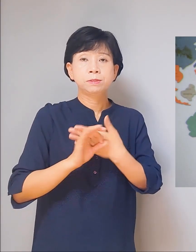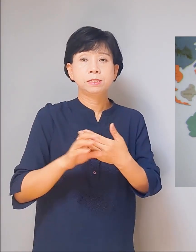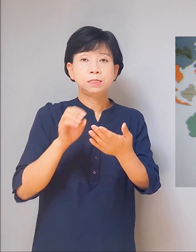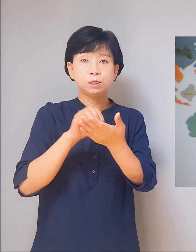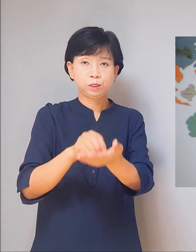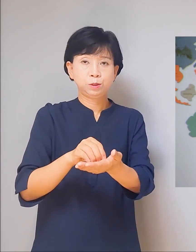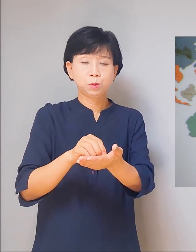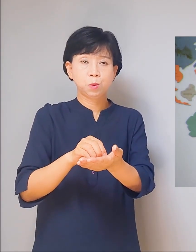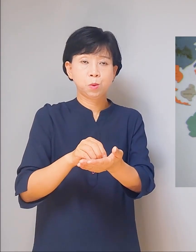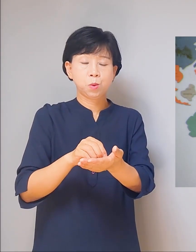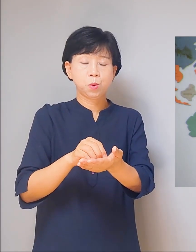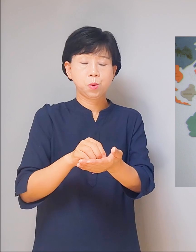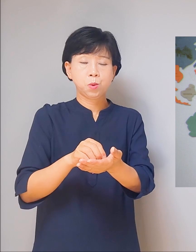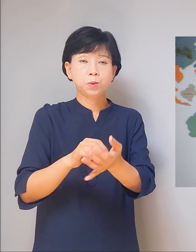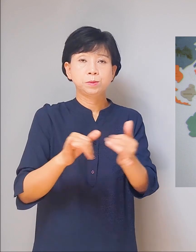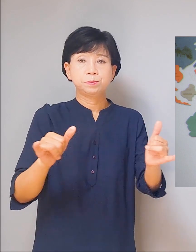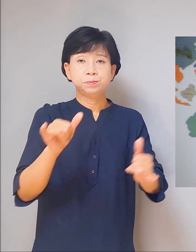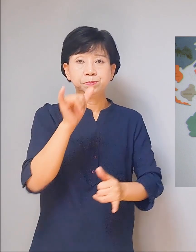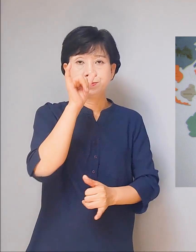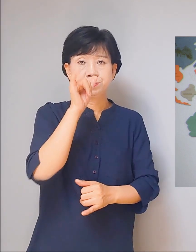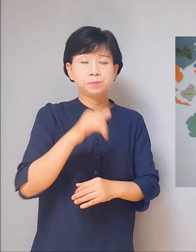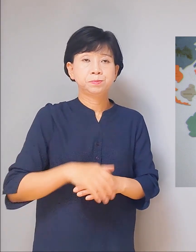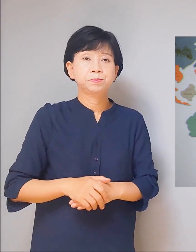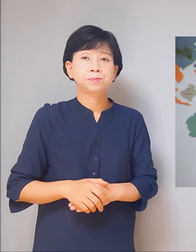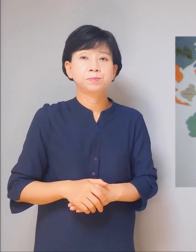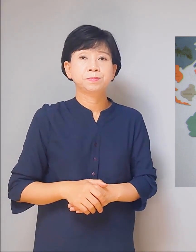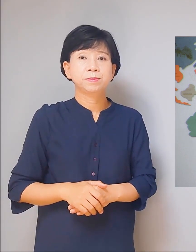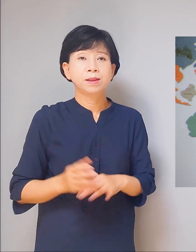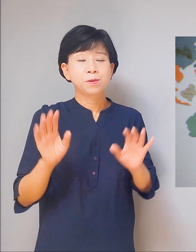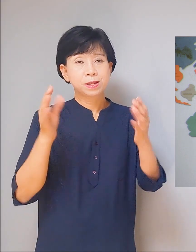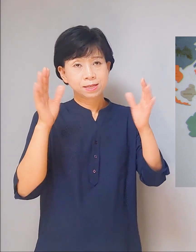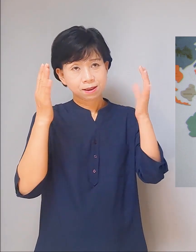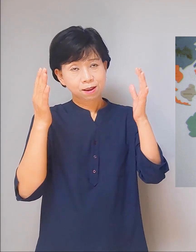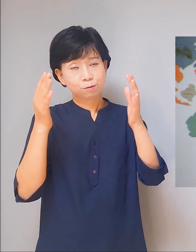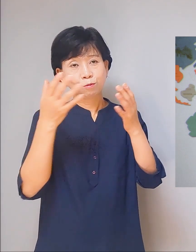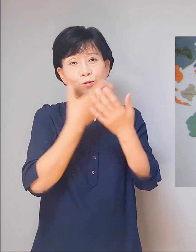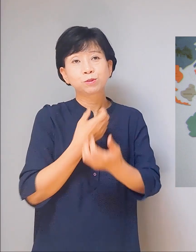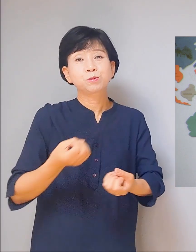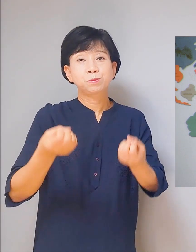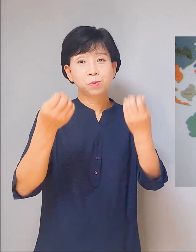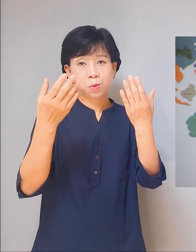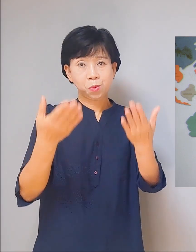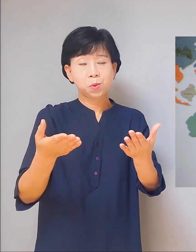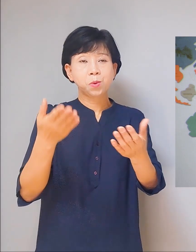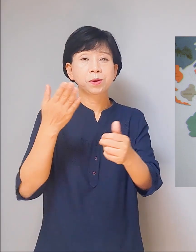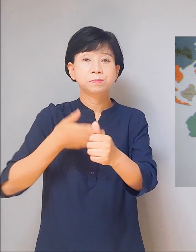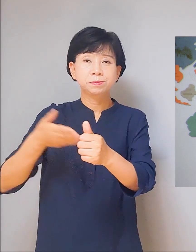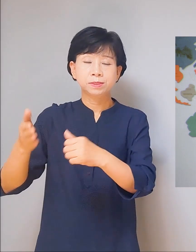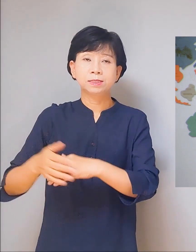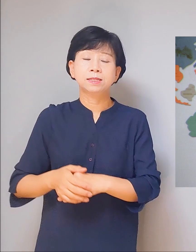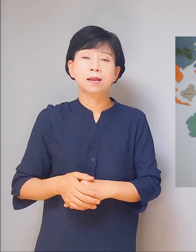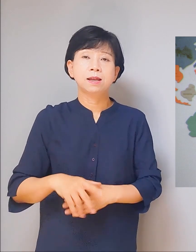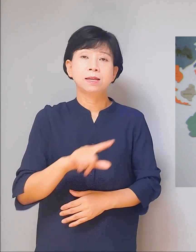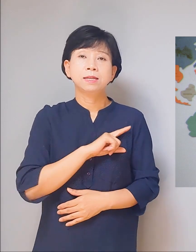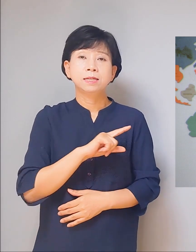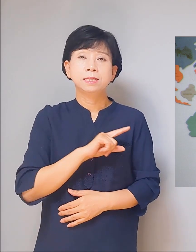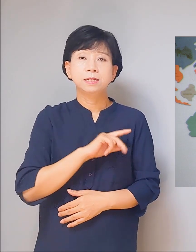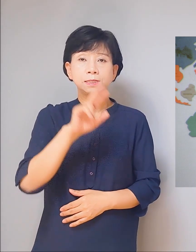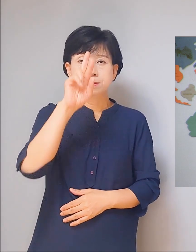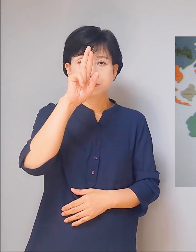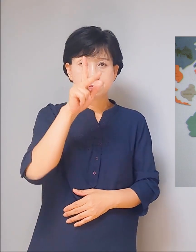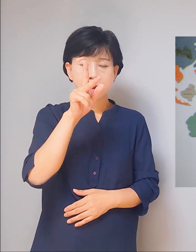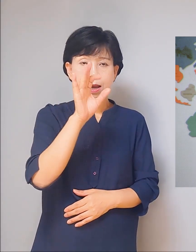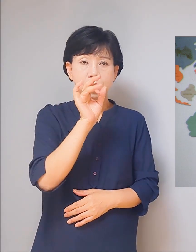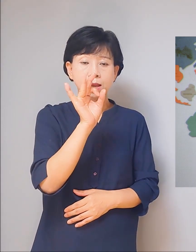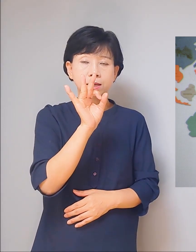작성하셔서 제출하신 분이 있습니다. 우리 환영하고 또 우리 축복하는 찬양 할까요? 박영민님 자리에서 잠깐